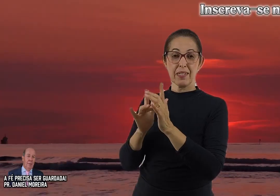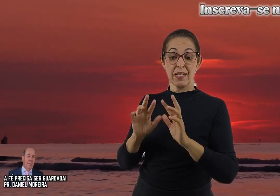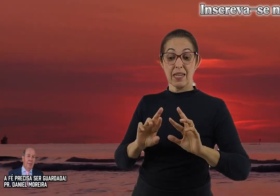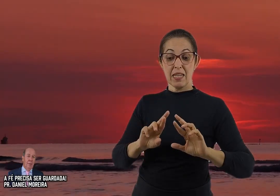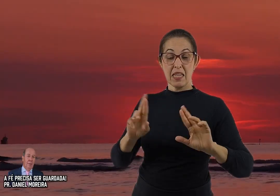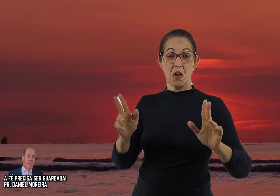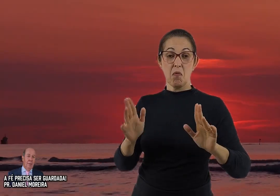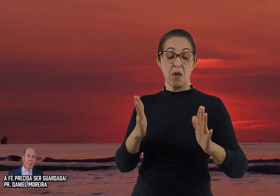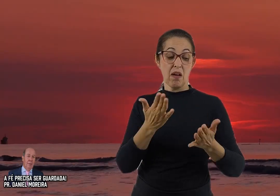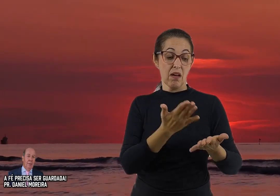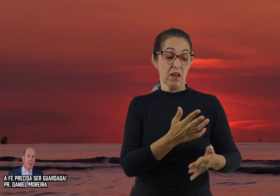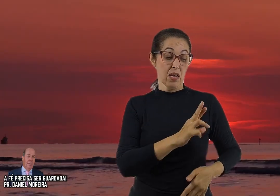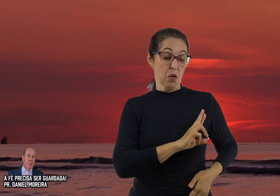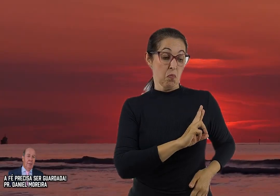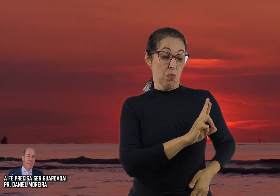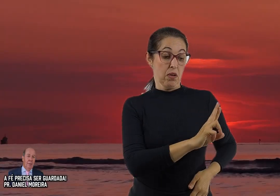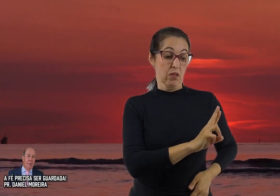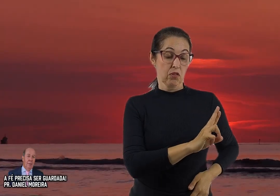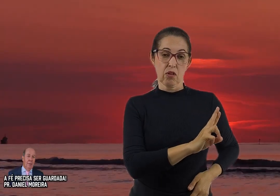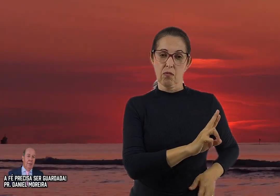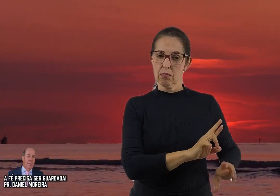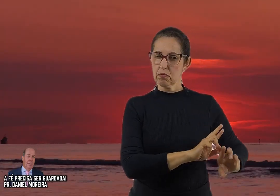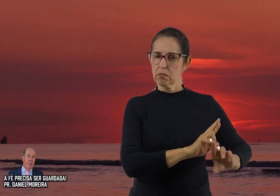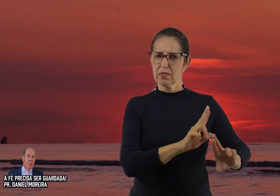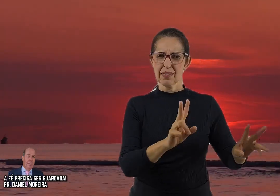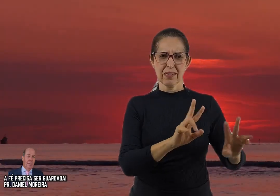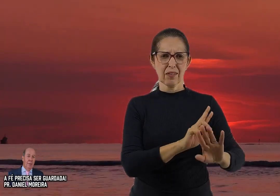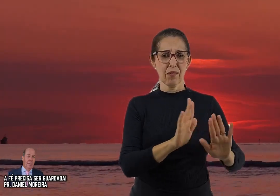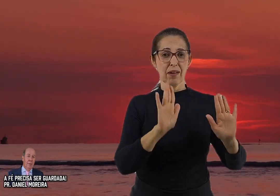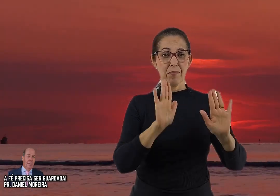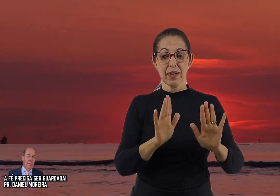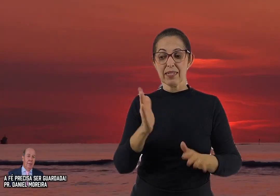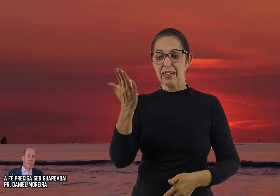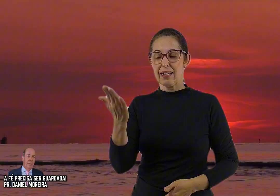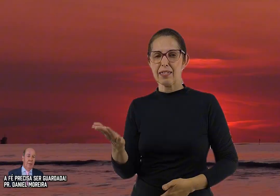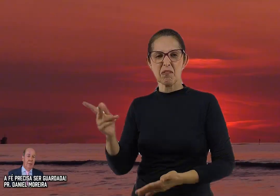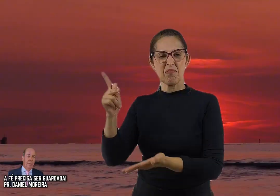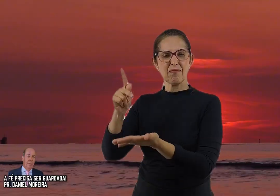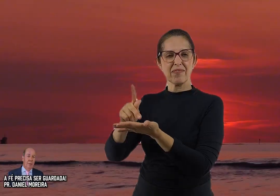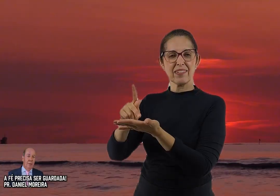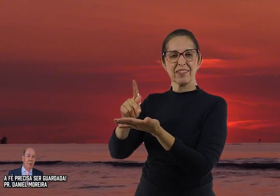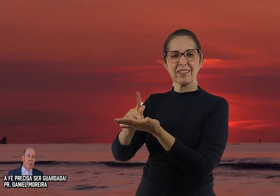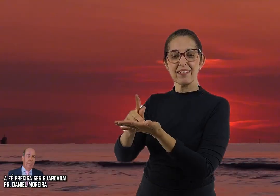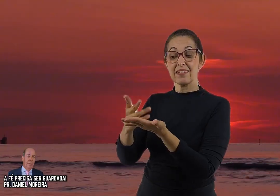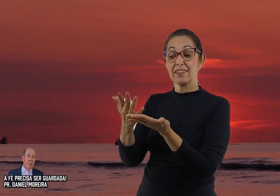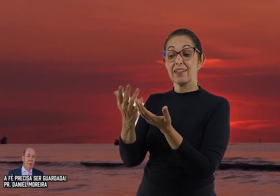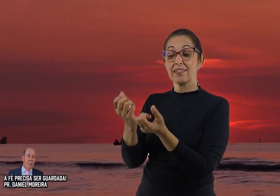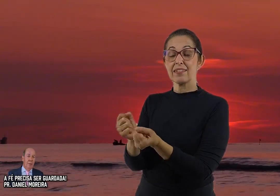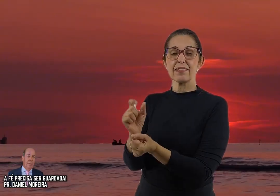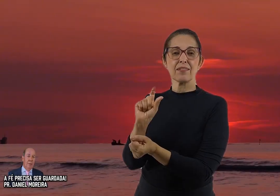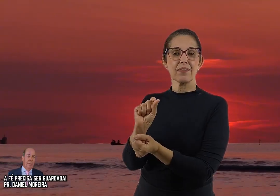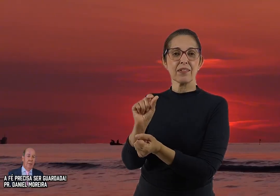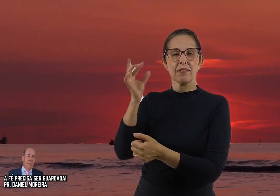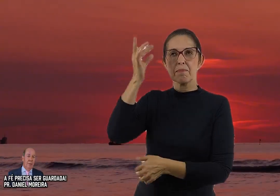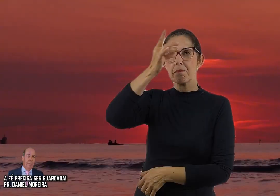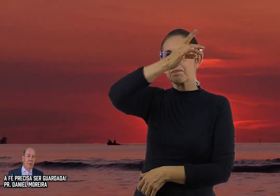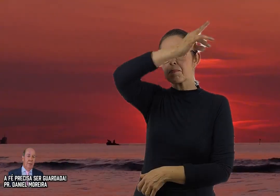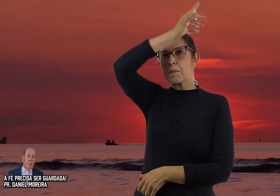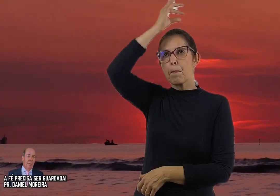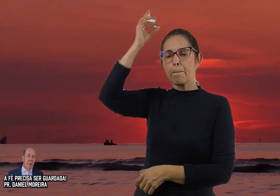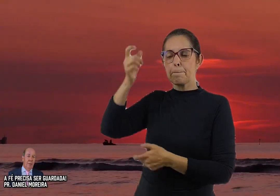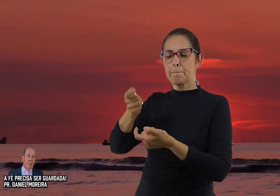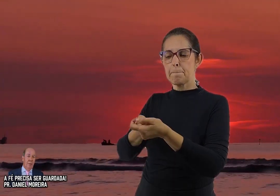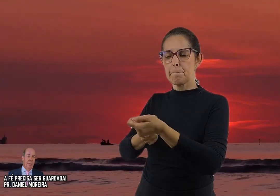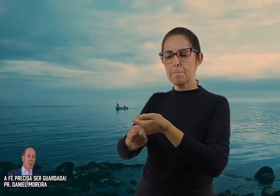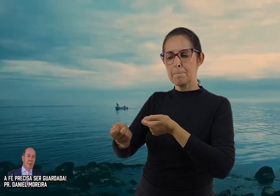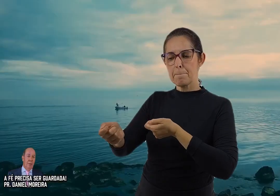Evangelho religioso. Ele só aceita o governo do Espírito Santo. E é